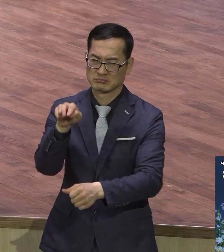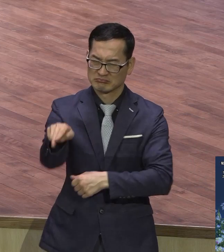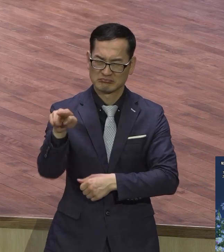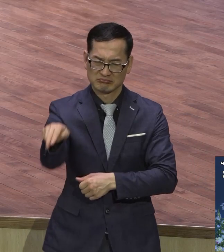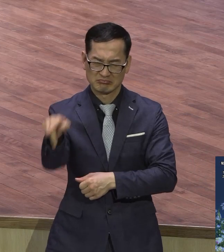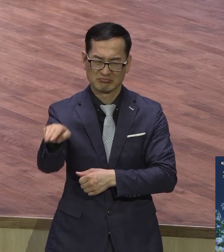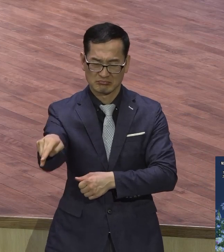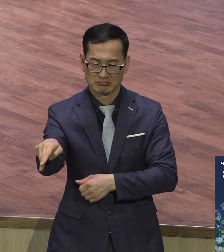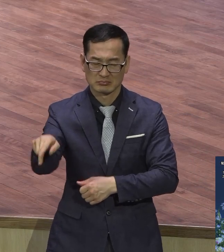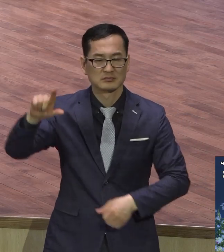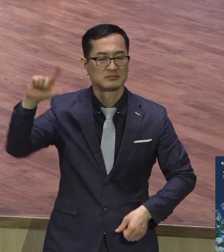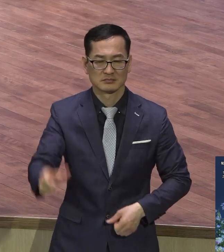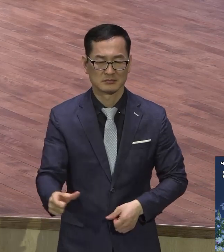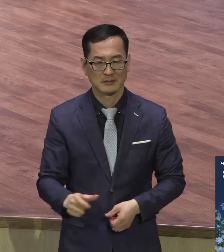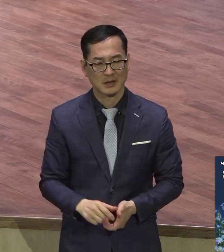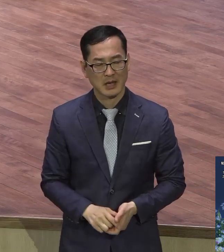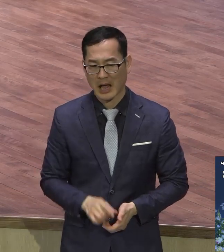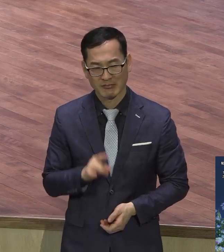내 방법으로 뭘 바꿔